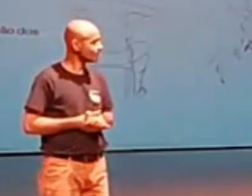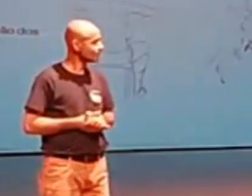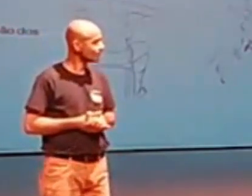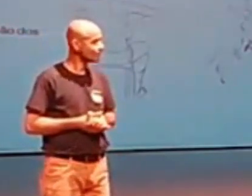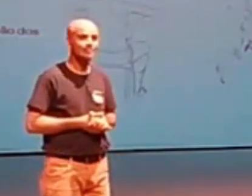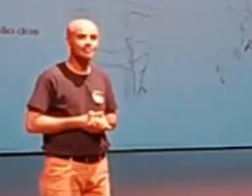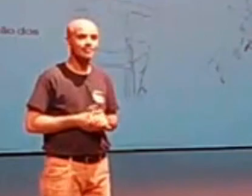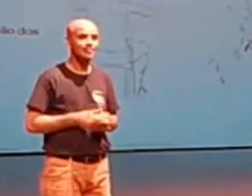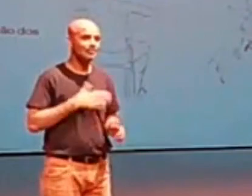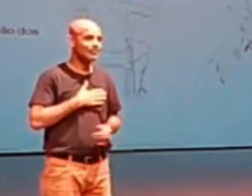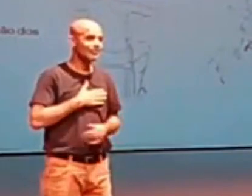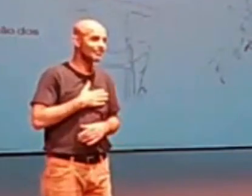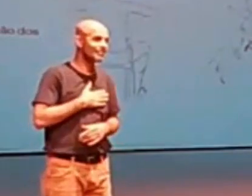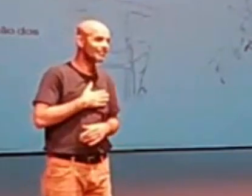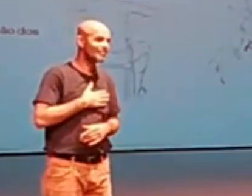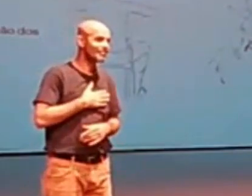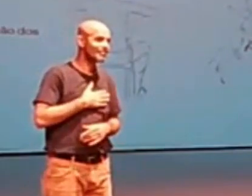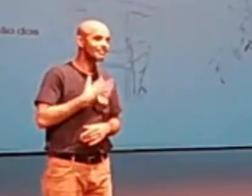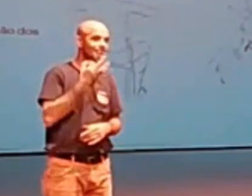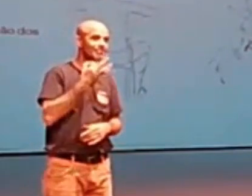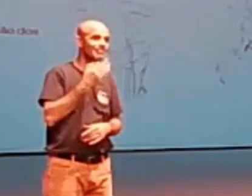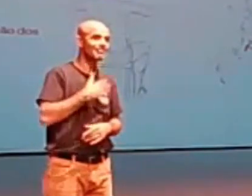Oh, confirmou, né? Eu acho isso.